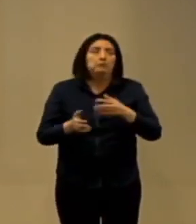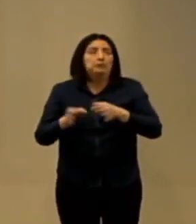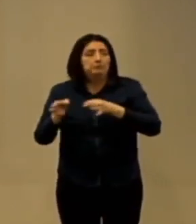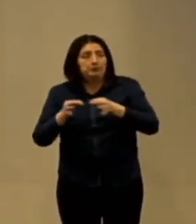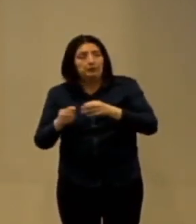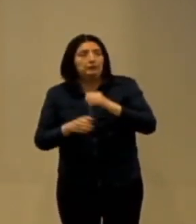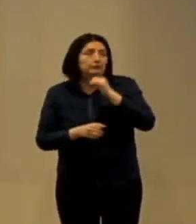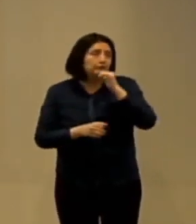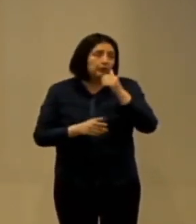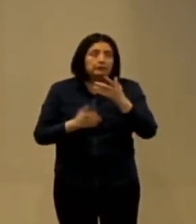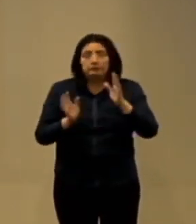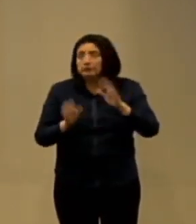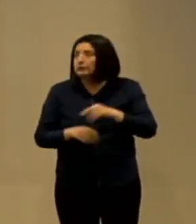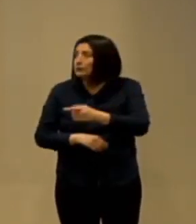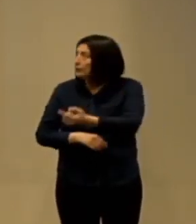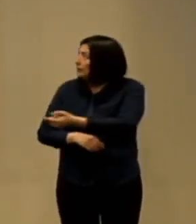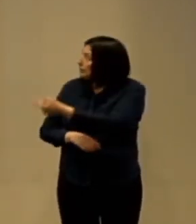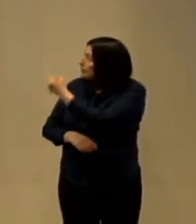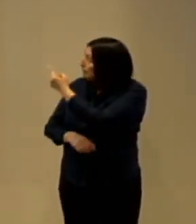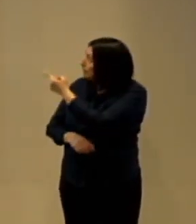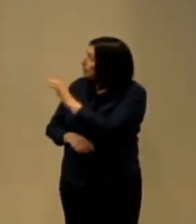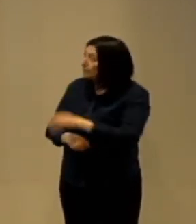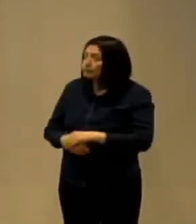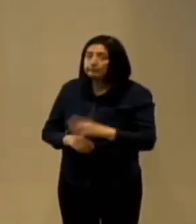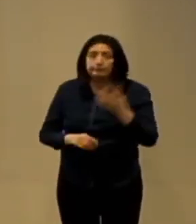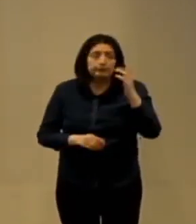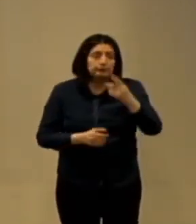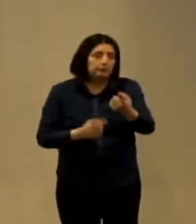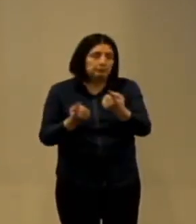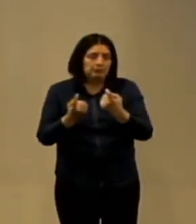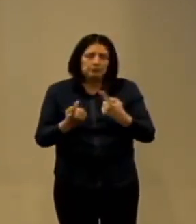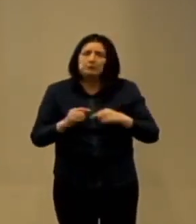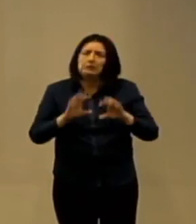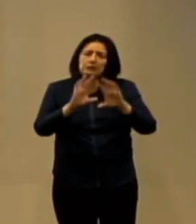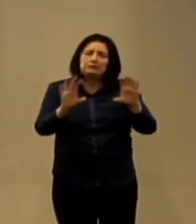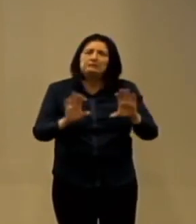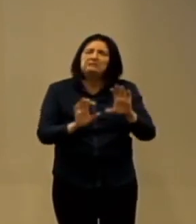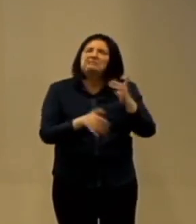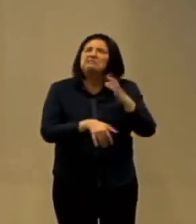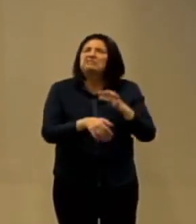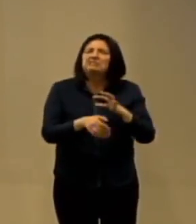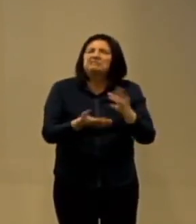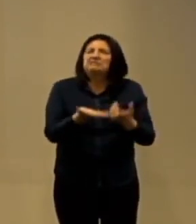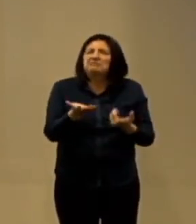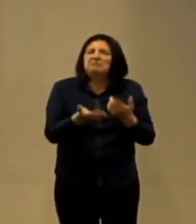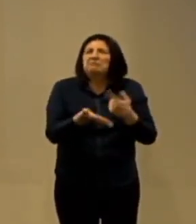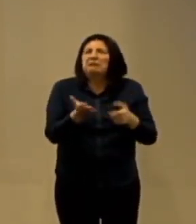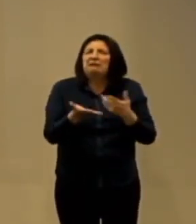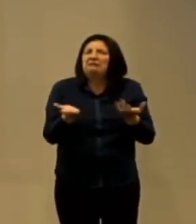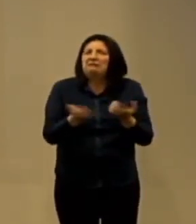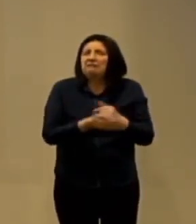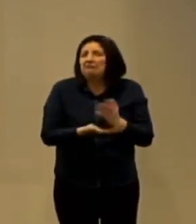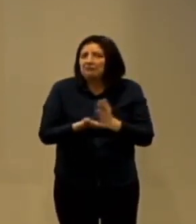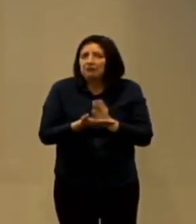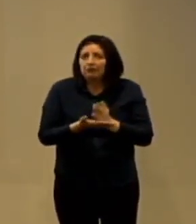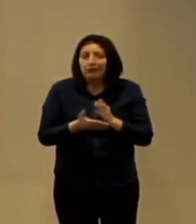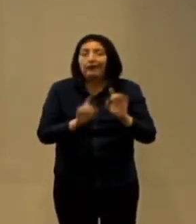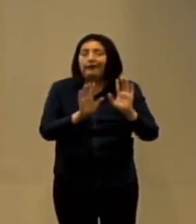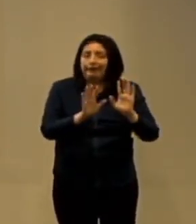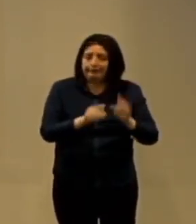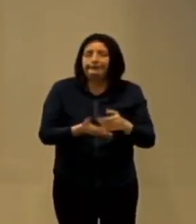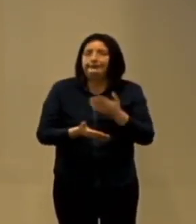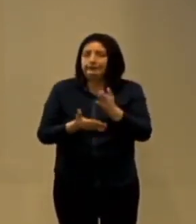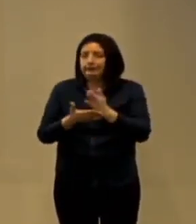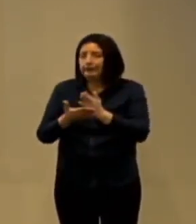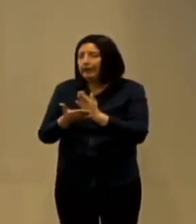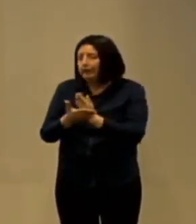falta, etcétera, etcétera. Pero esta es la contribución. Por eso cuando me preguntan, ¿y la certificación para qué es? Es un proceso intermedio. Sí, es un